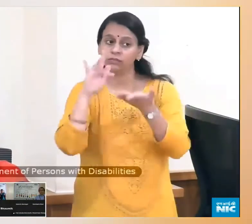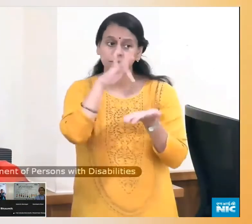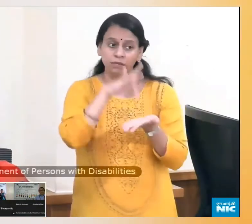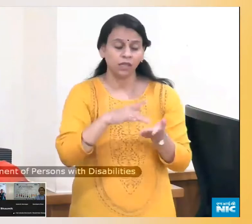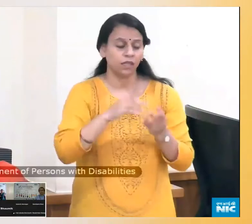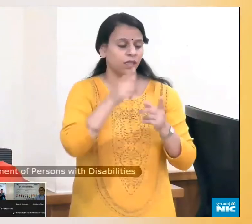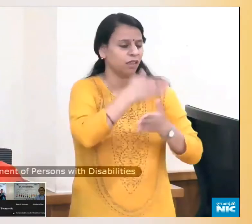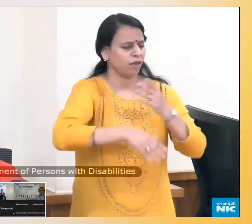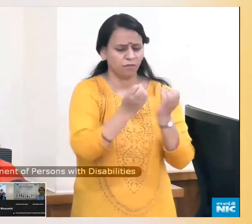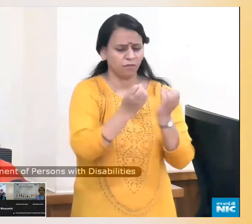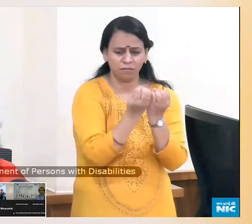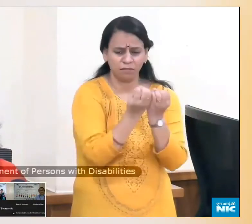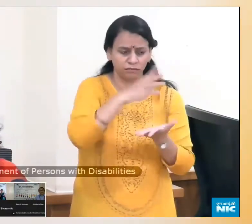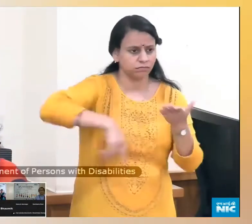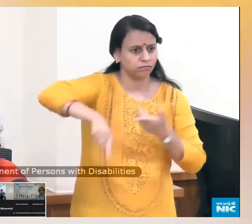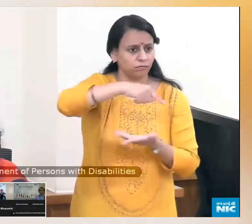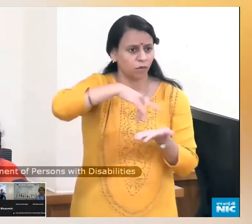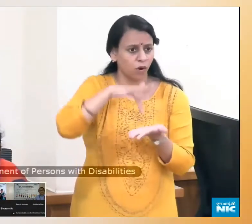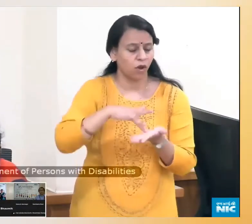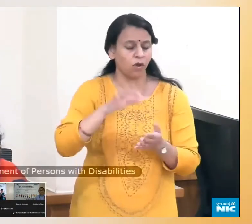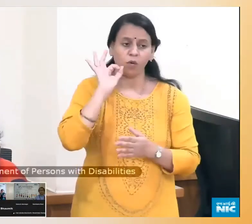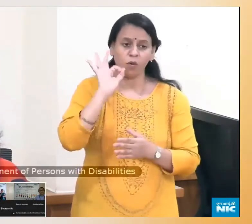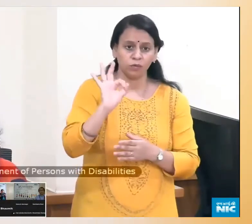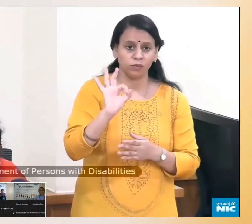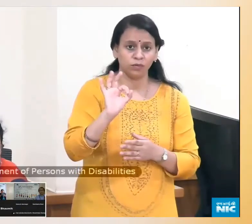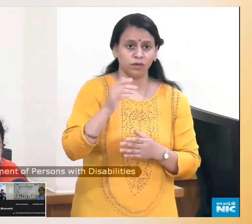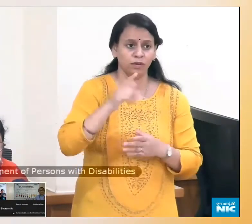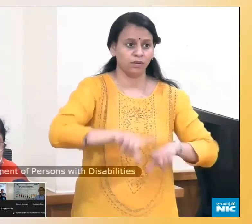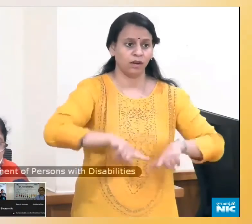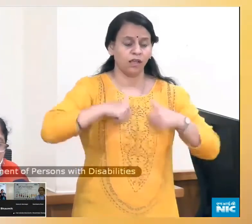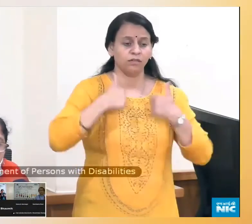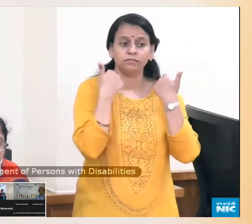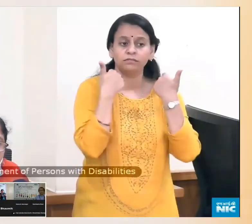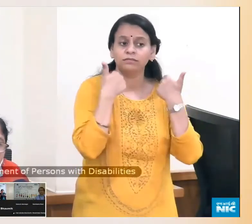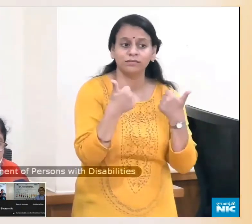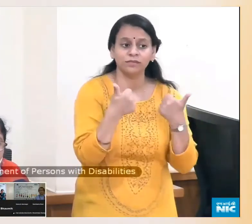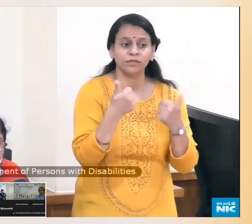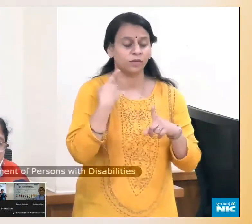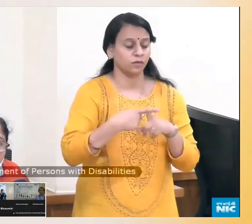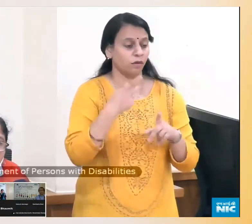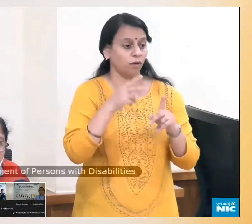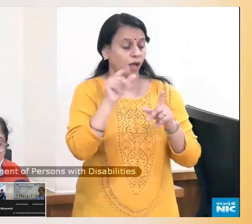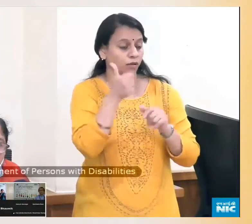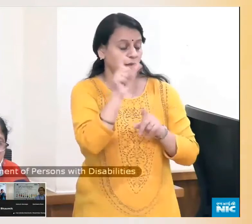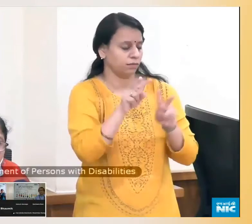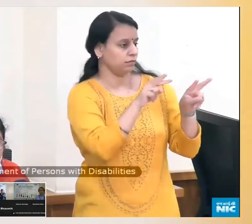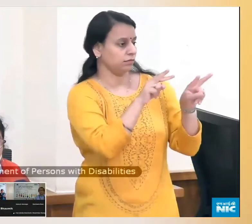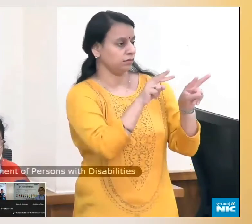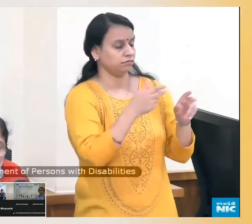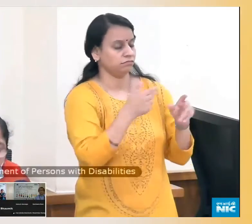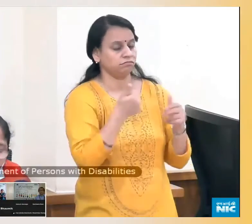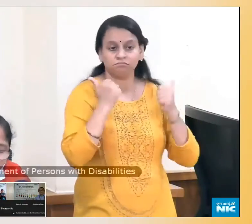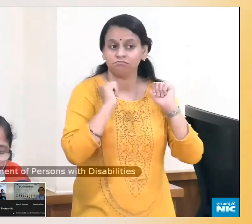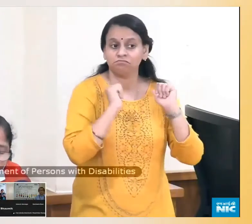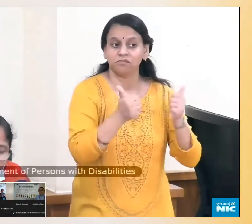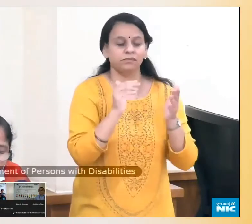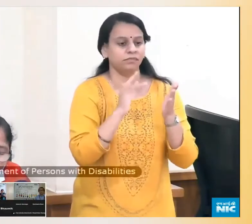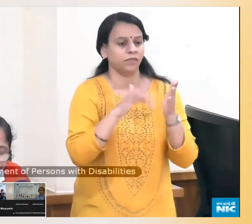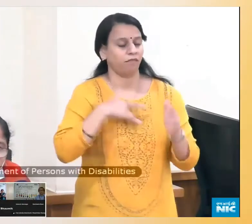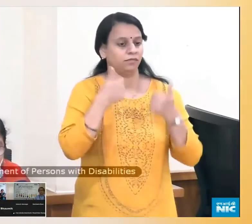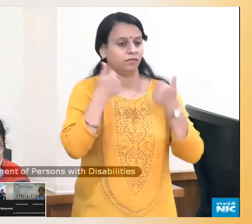की जितने भी दिव्यांग है वो सबको अच्छा जिंदगी मिलेगा और उनको को देख के आगे चल के और भी